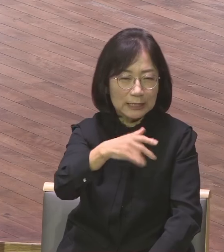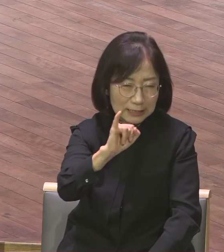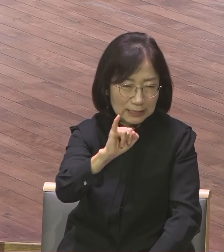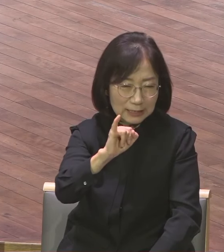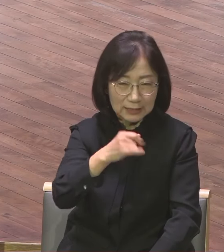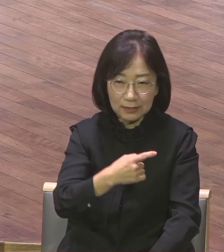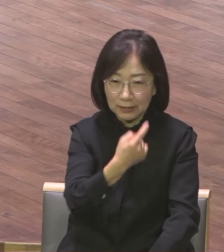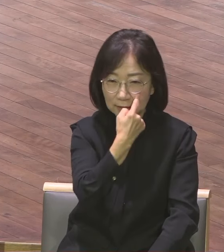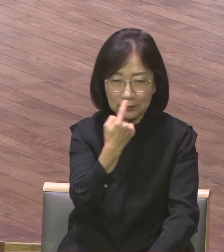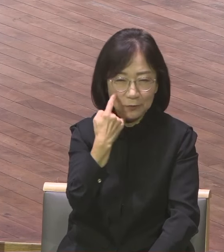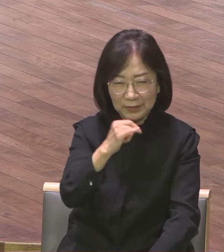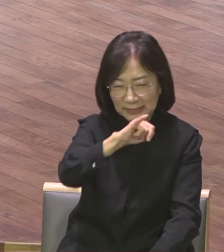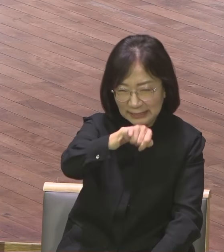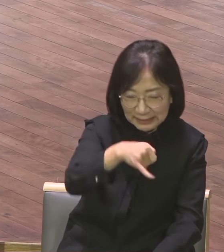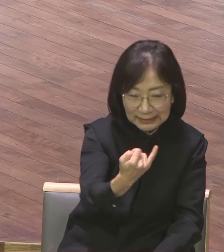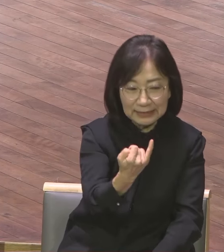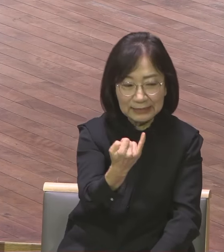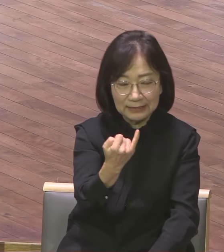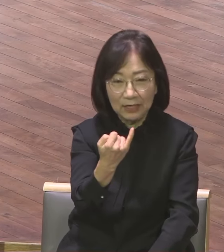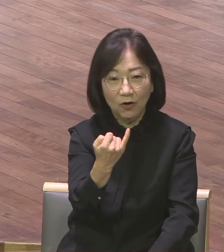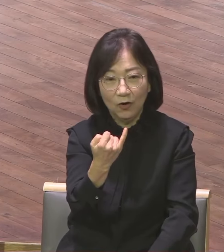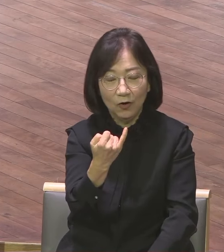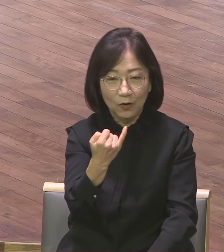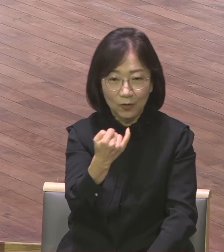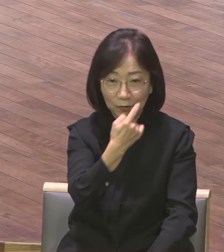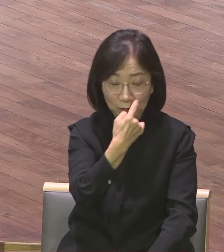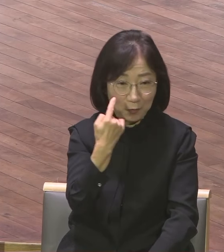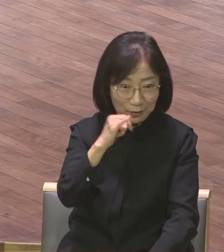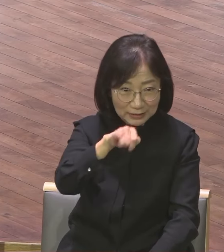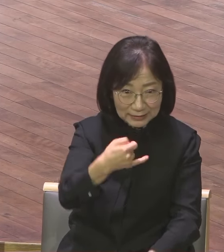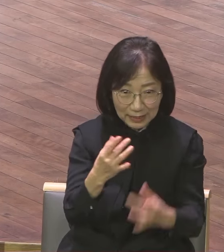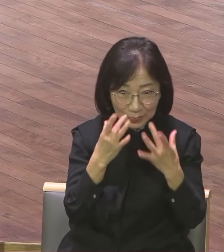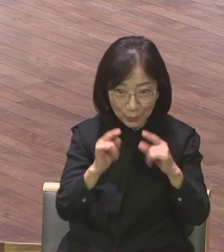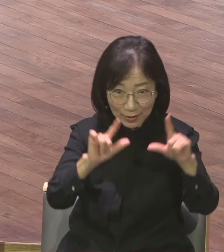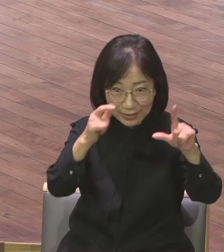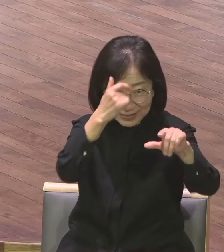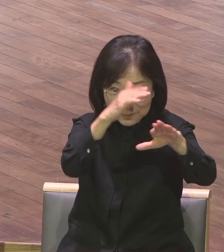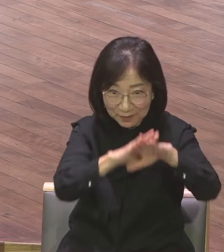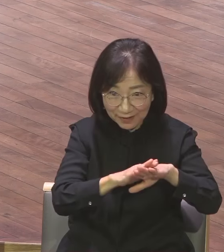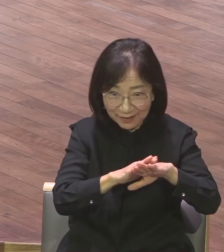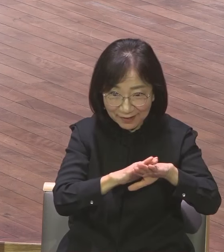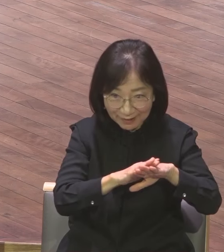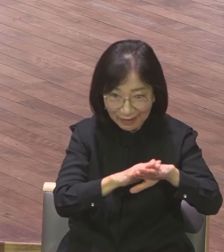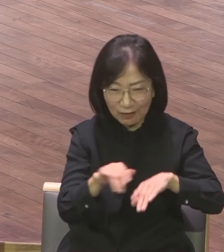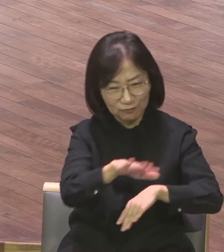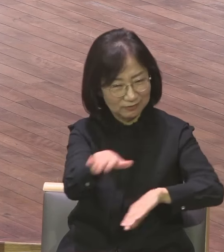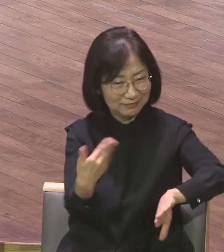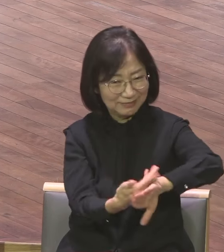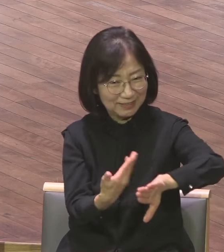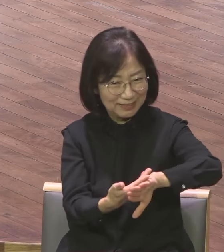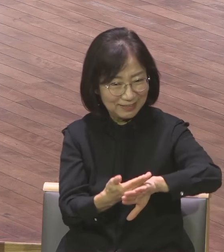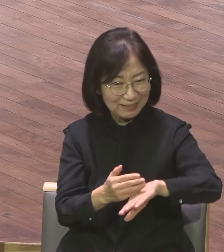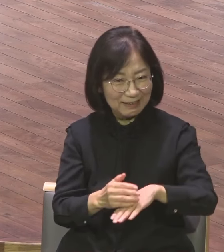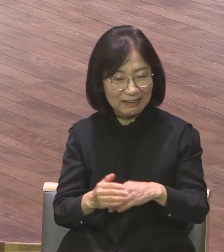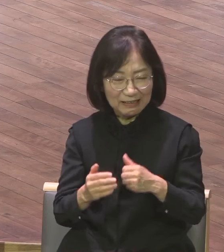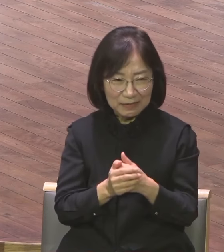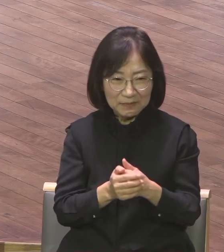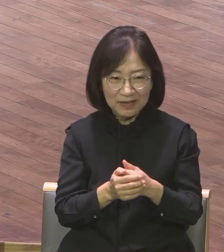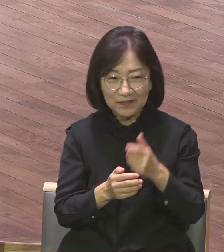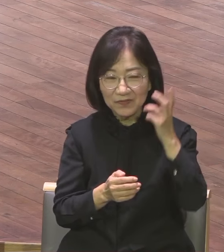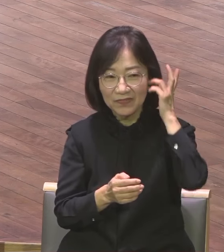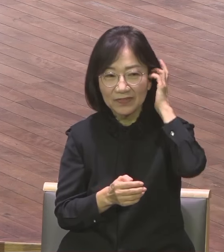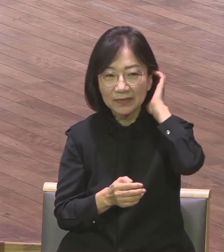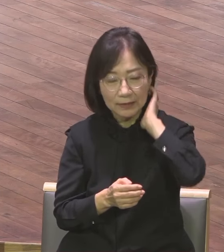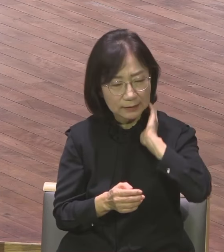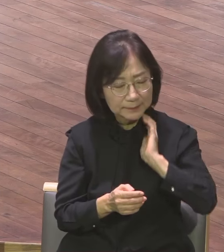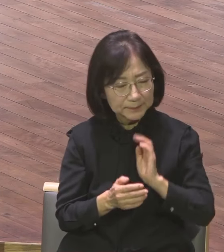증인, 우리만 구원이 있다. 여호와의 증인은 토요일 날 예배합니다. 주일 이거는 인정도 안 해요. 그러니까 자기들 그냥 막